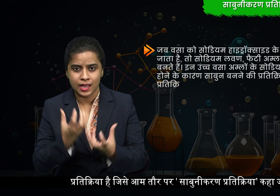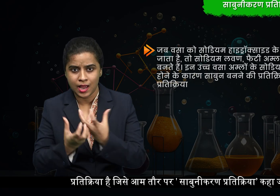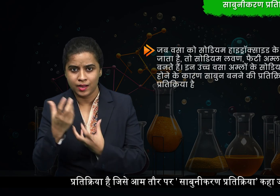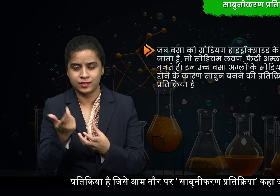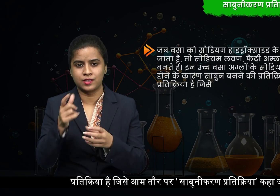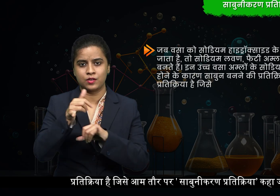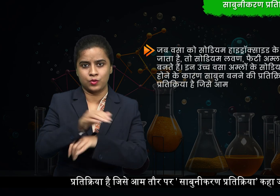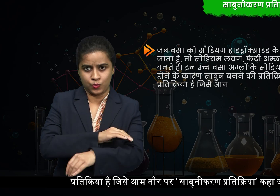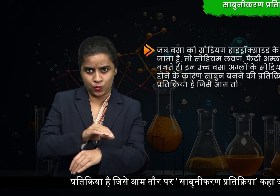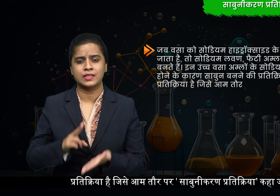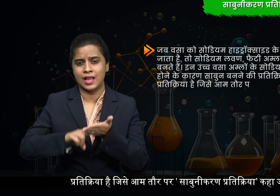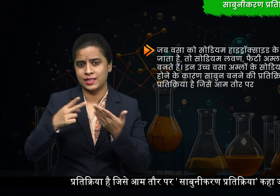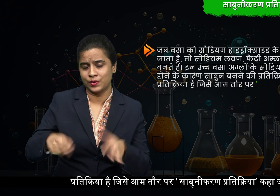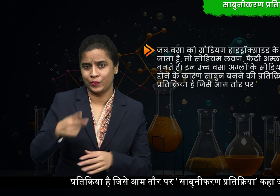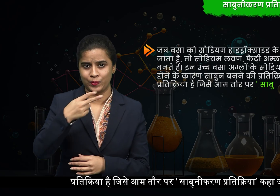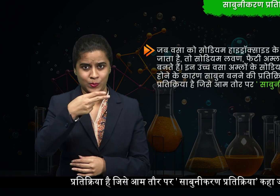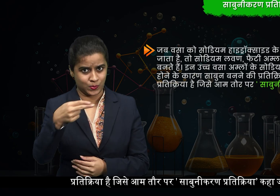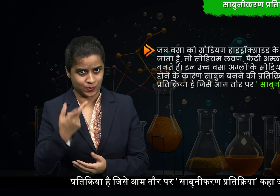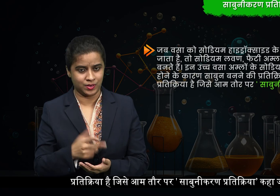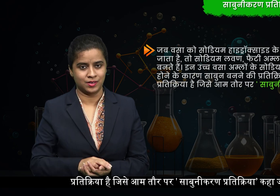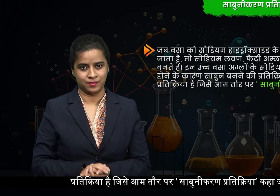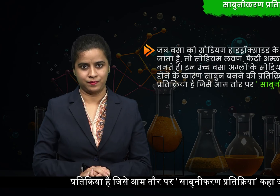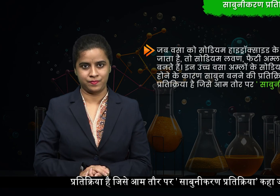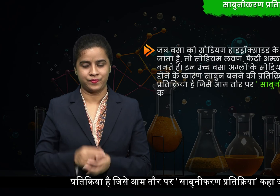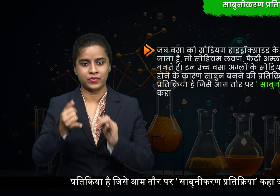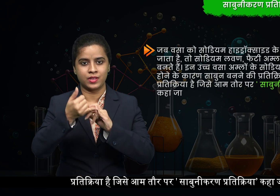जिसे आम तौर पर साबुनीकरण प्रक्रिया कहा जाता है।